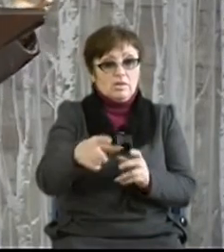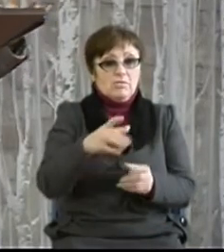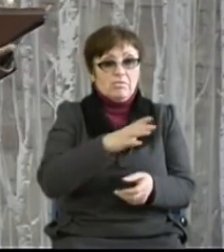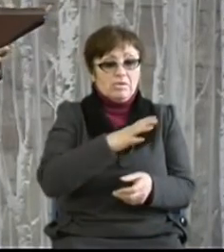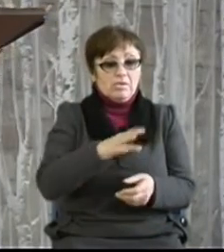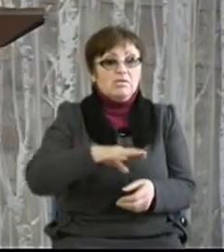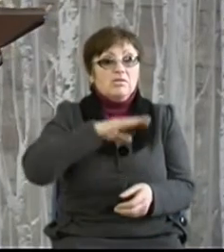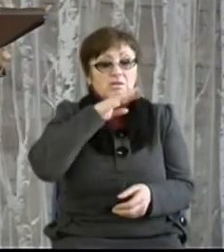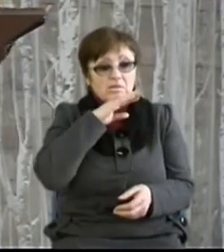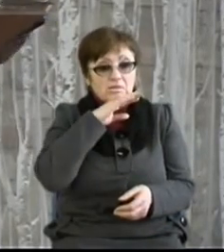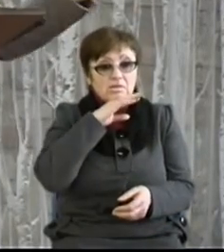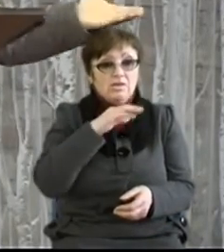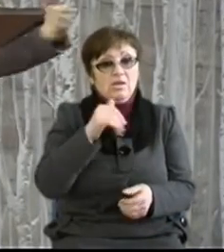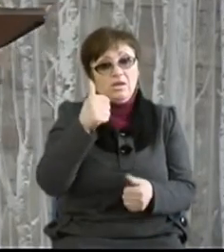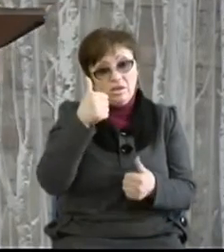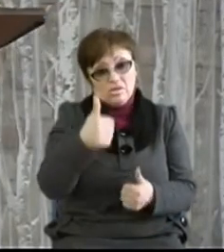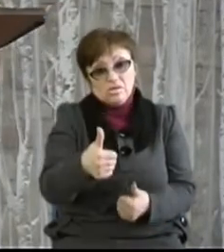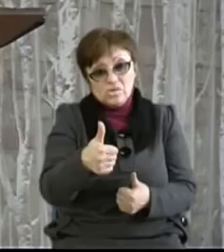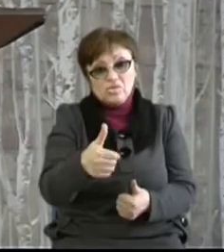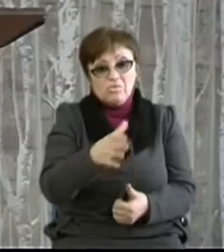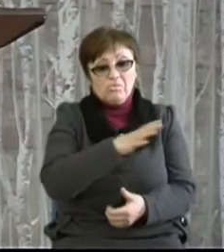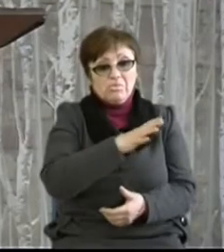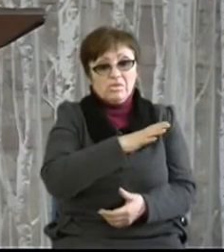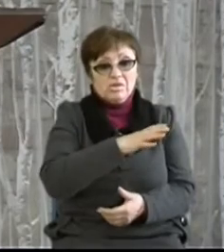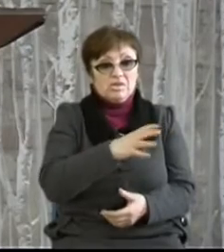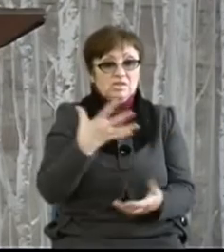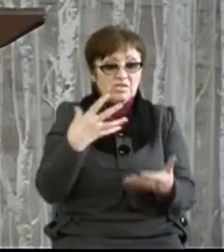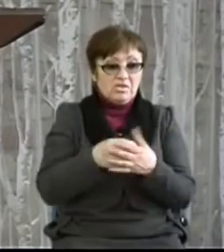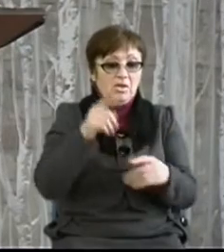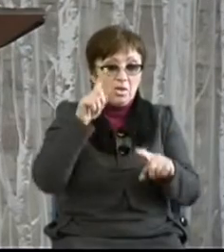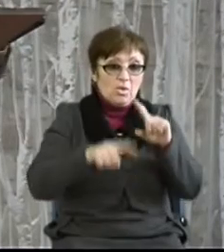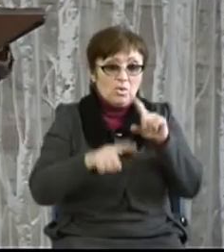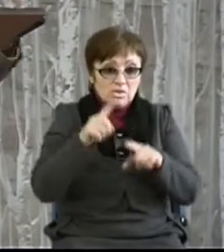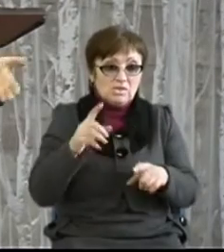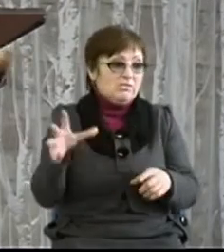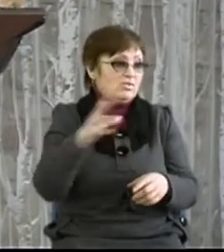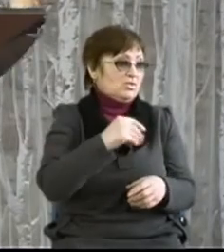ему было достаточно, может быть, неплохо, там, где он жил, у него